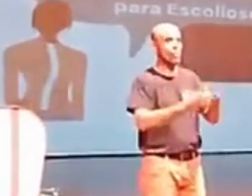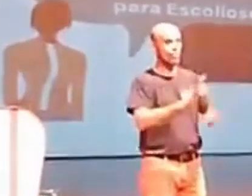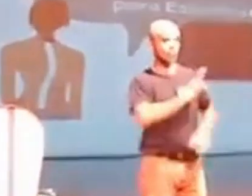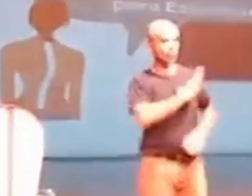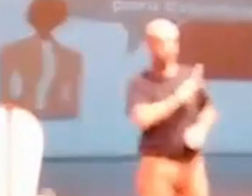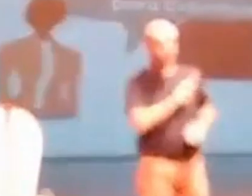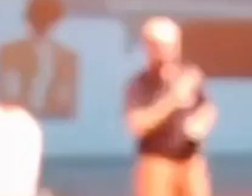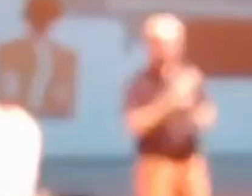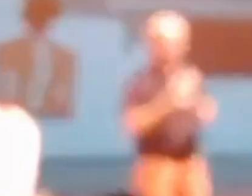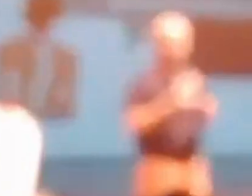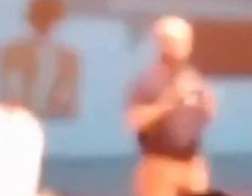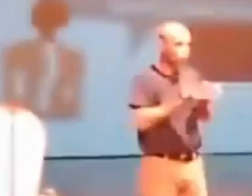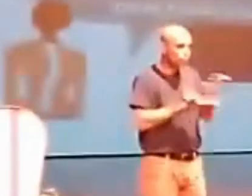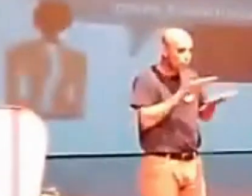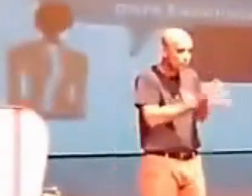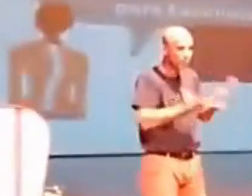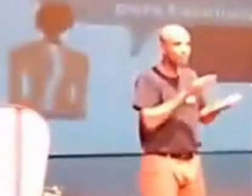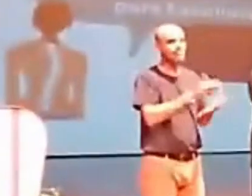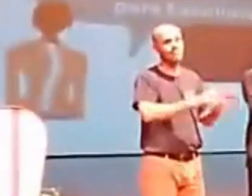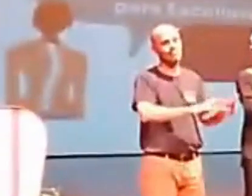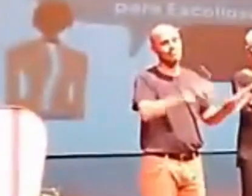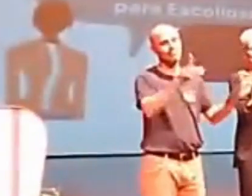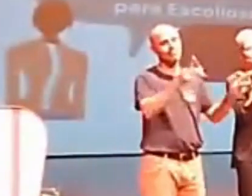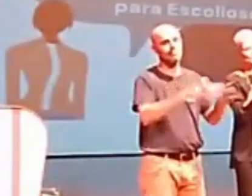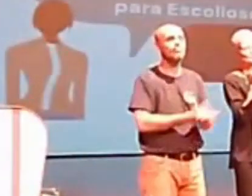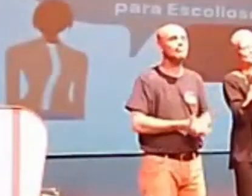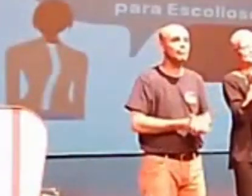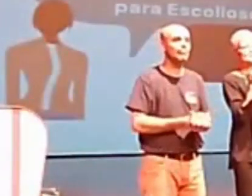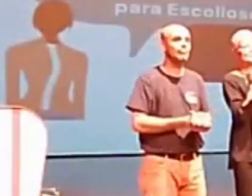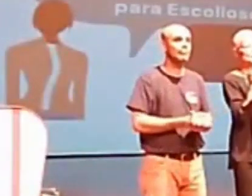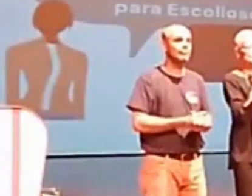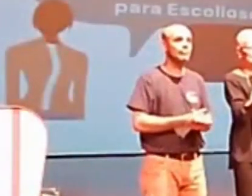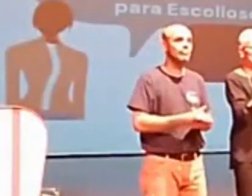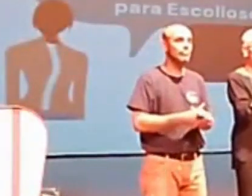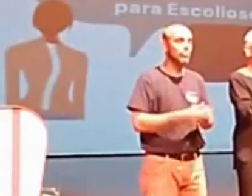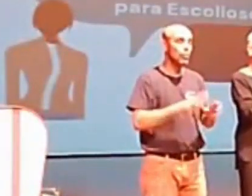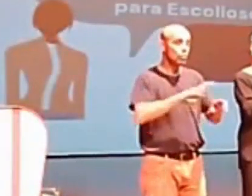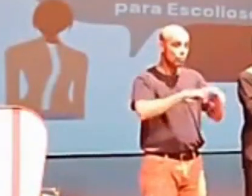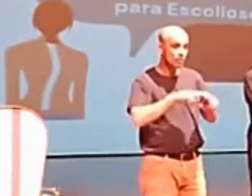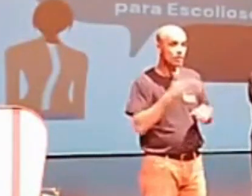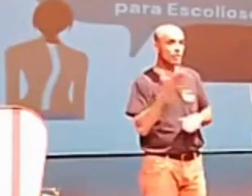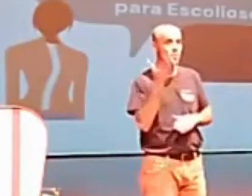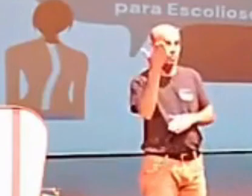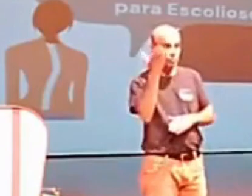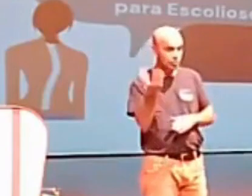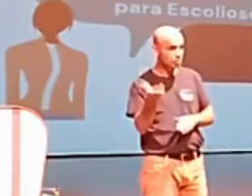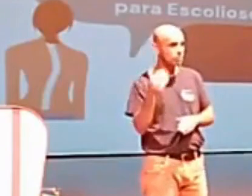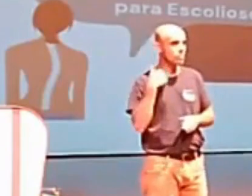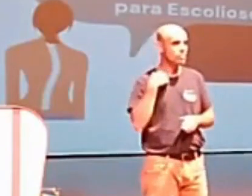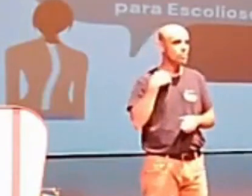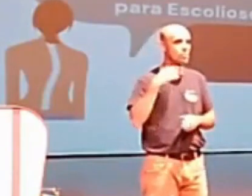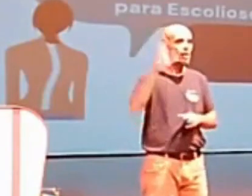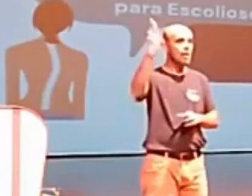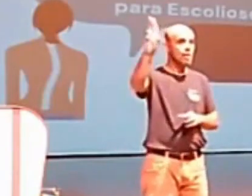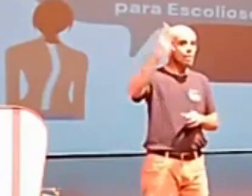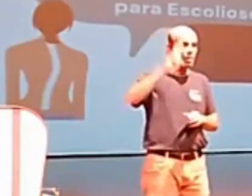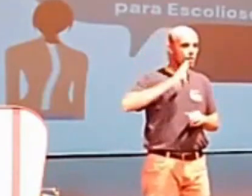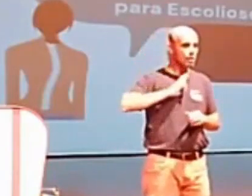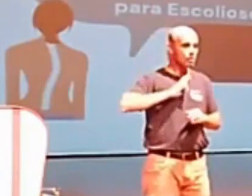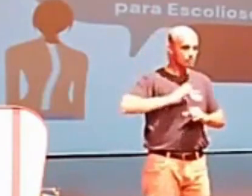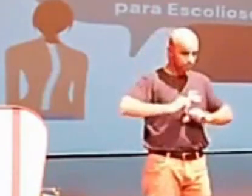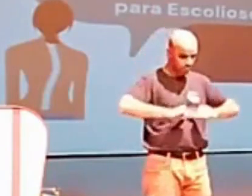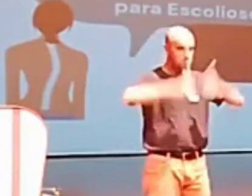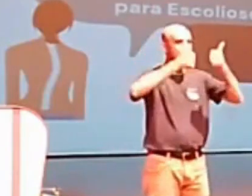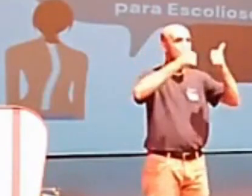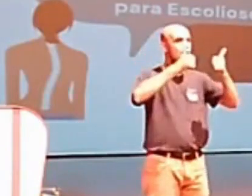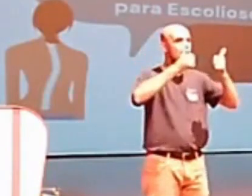propriamente a condição, que eu não conhecia. Em função disso, eu vim obtendo resultados realmente mais